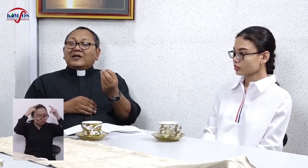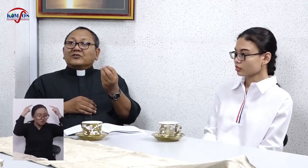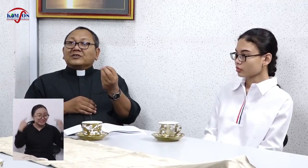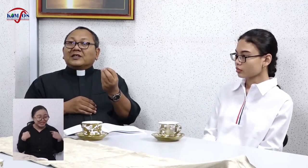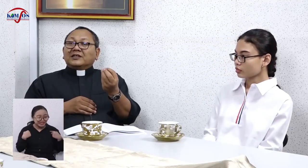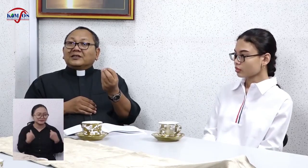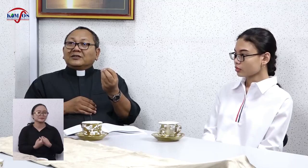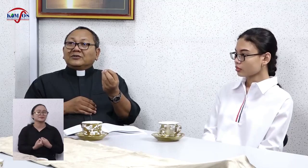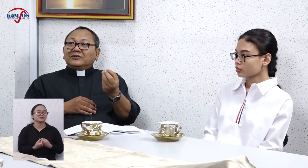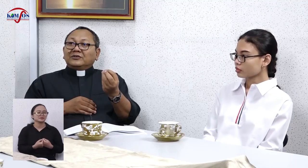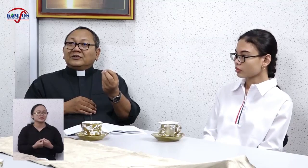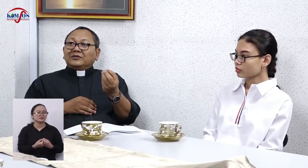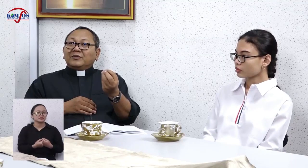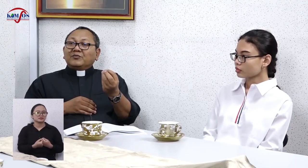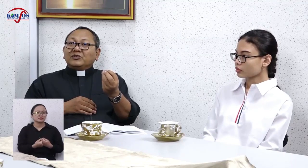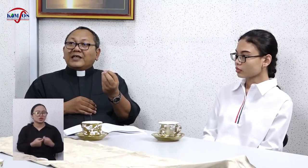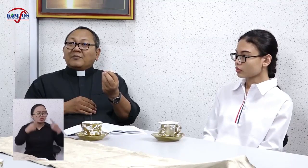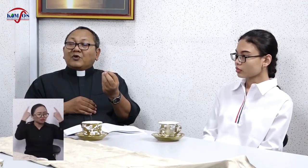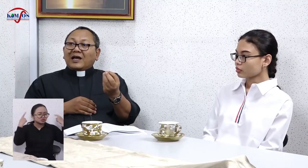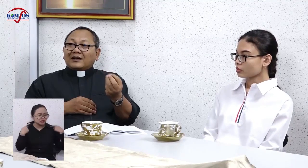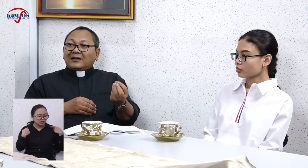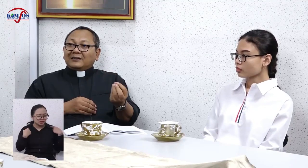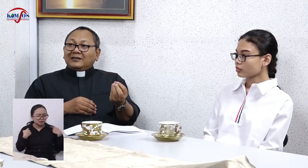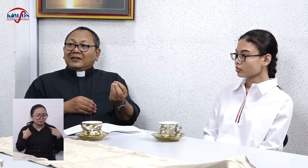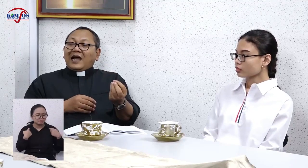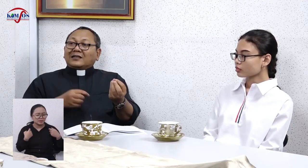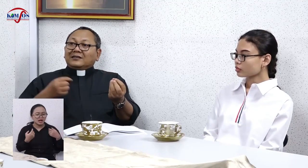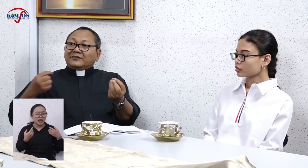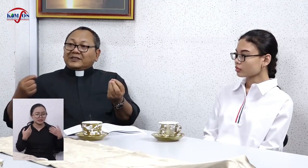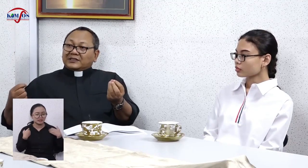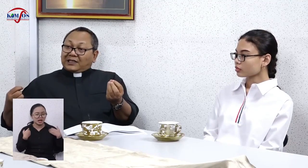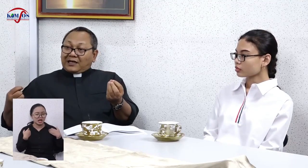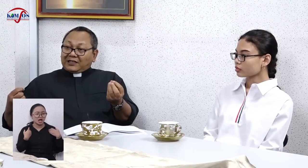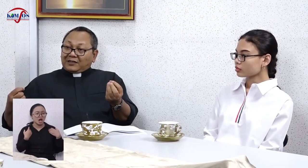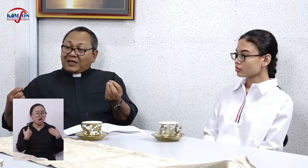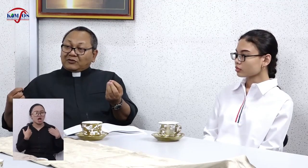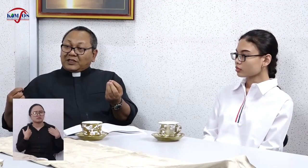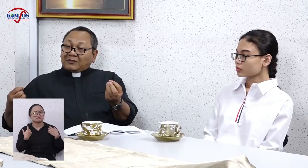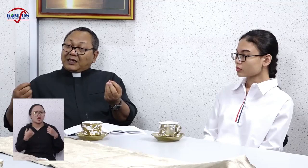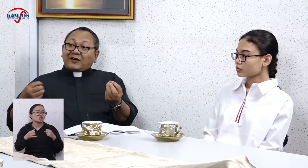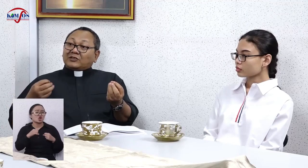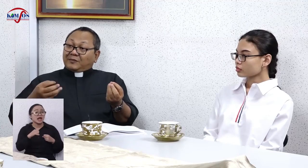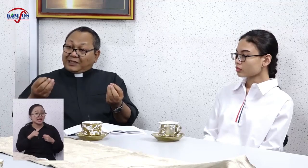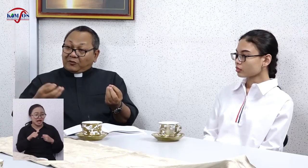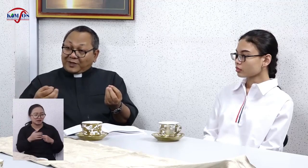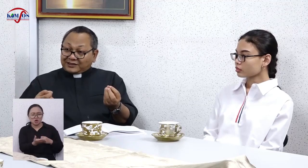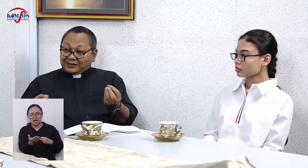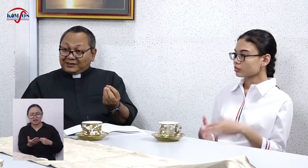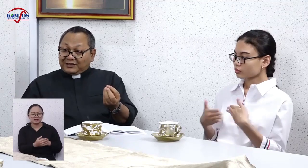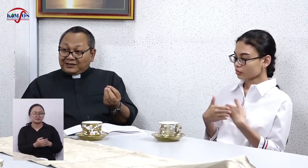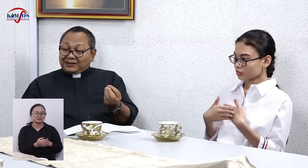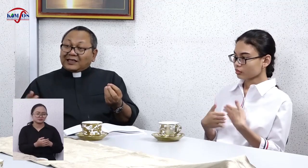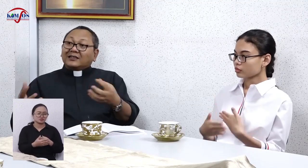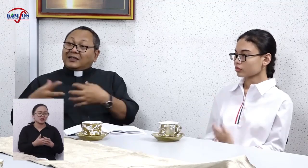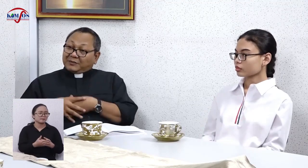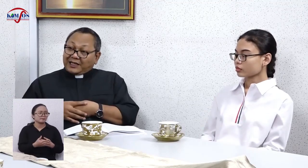bahwa Suster itu mempunyai keponakan aktivis relawan kemanusiaan pada waktu zaman reformasi